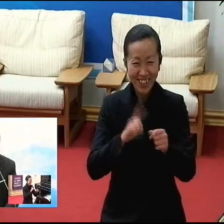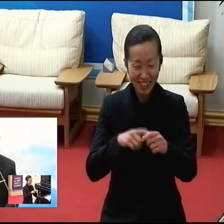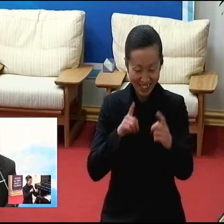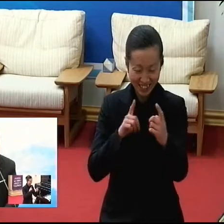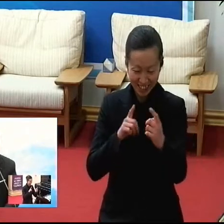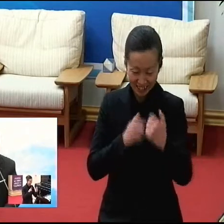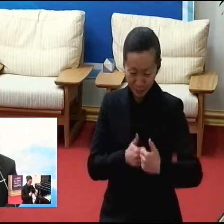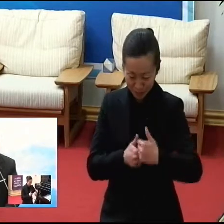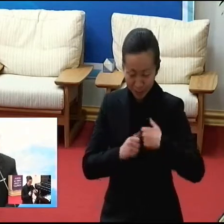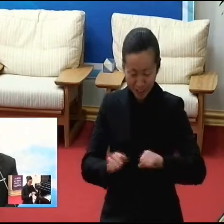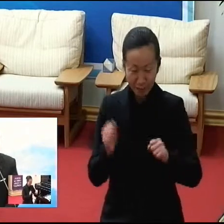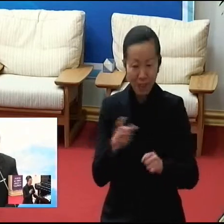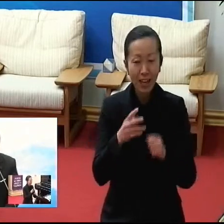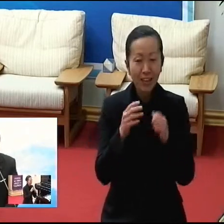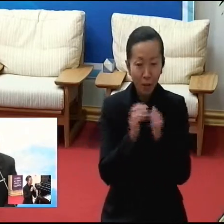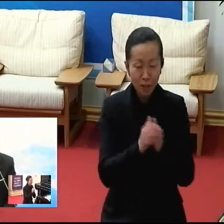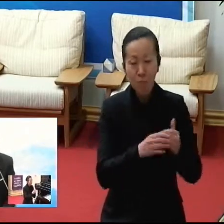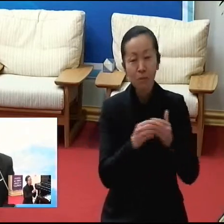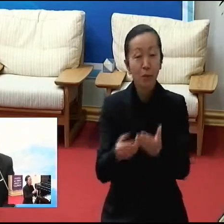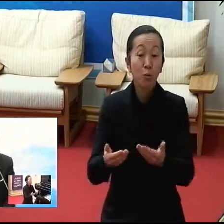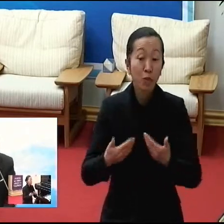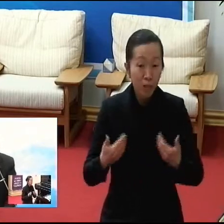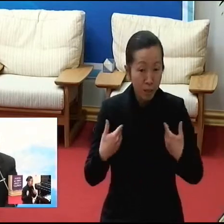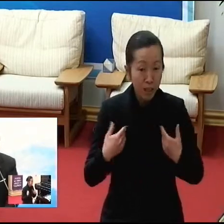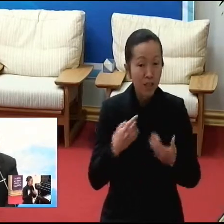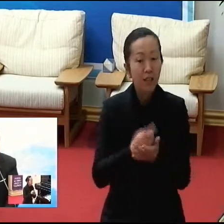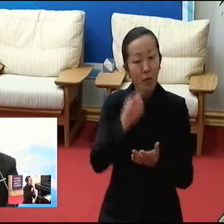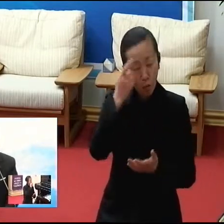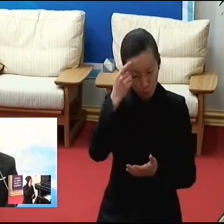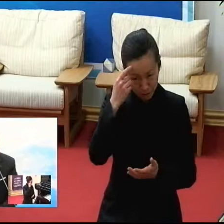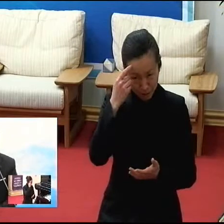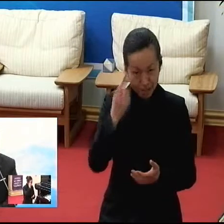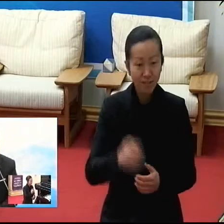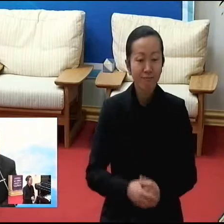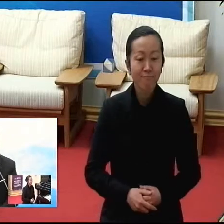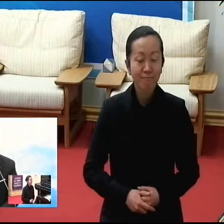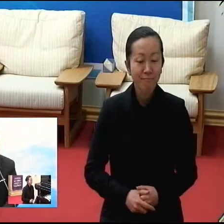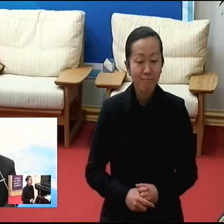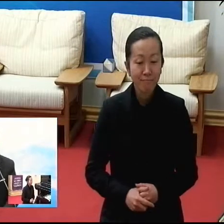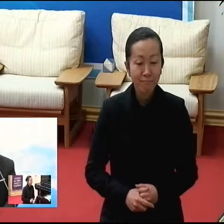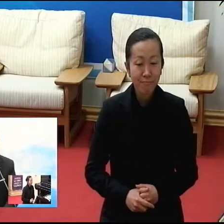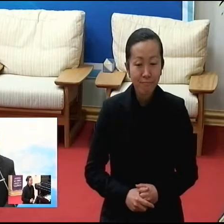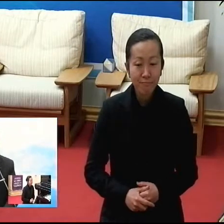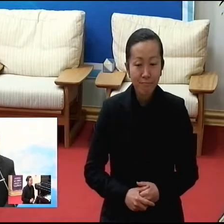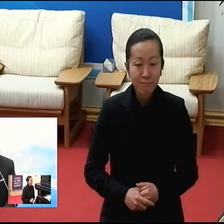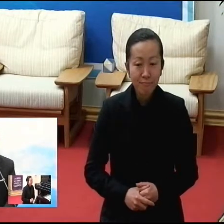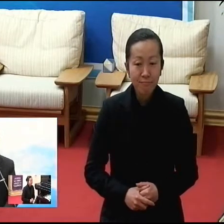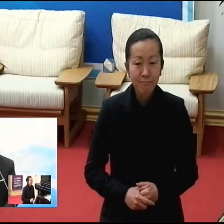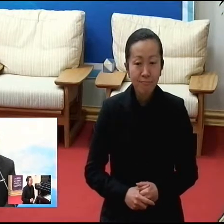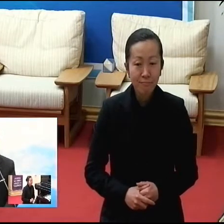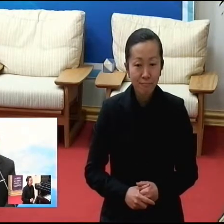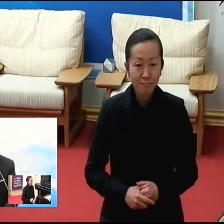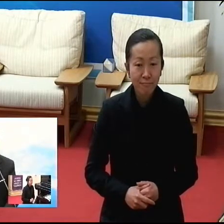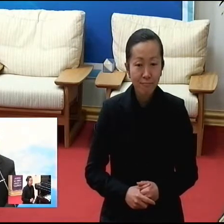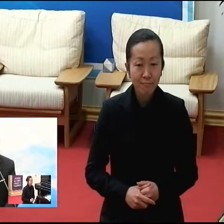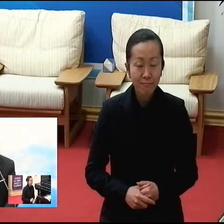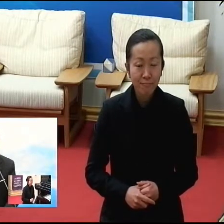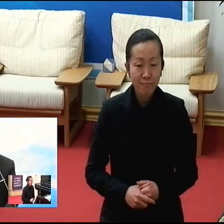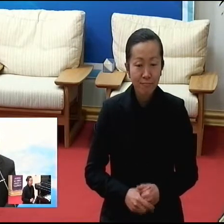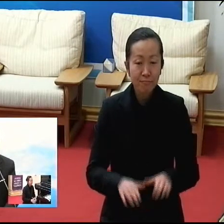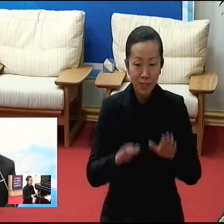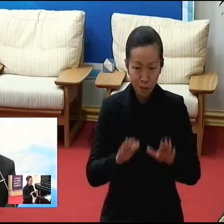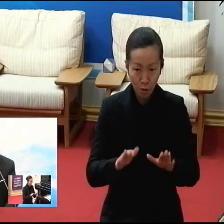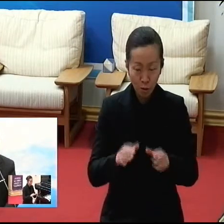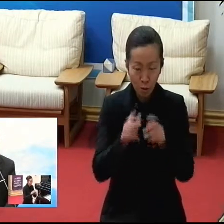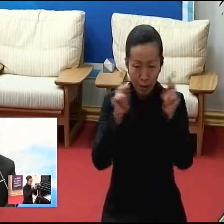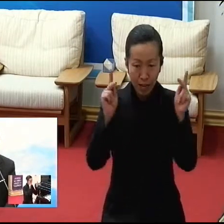戦してまだ祈って導きを受けるべきだと思います。 자, 오늘 제목이 갈등을 응답으로 바꾸는 사람이란 제목입니다.